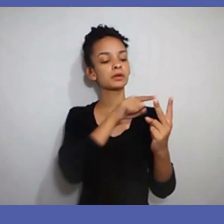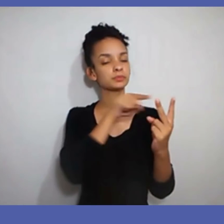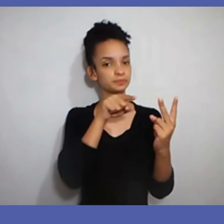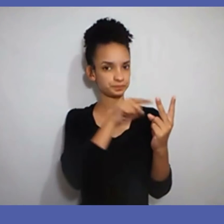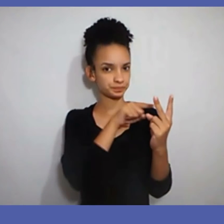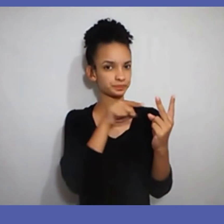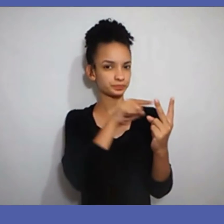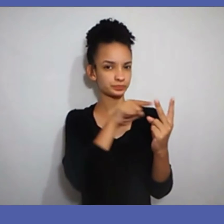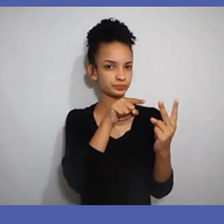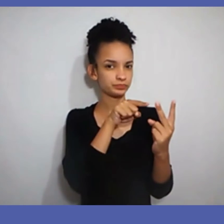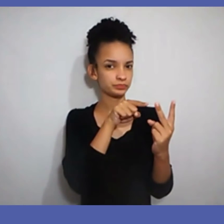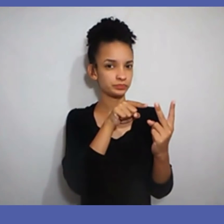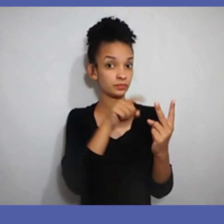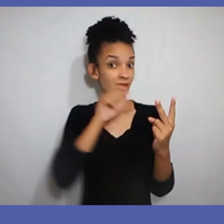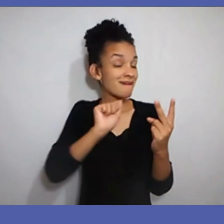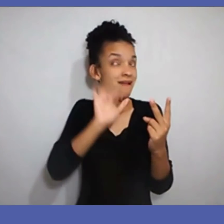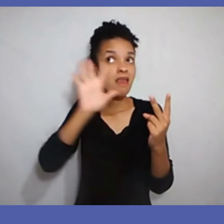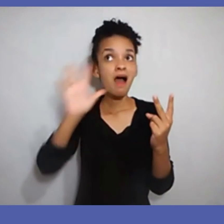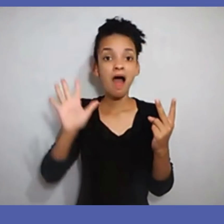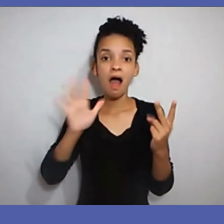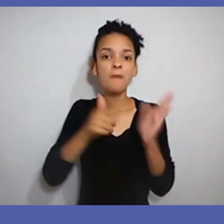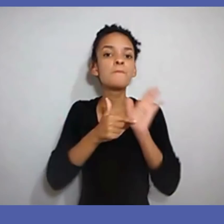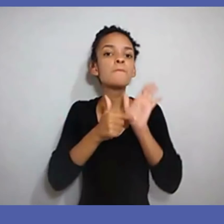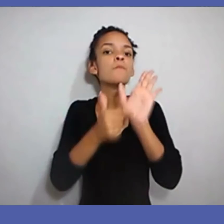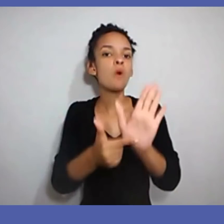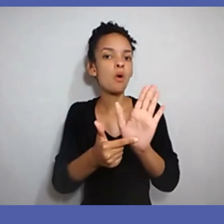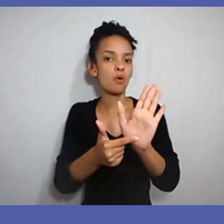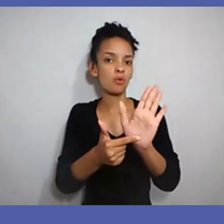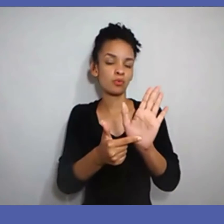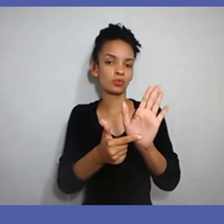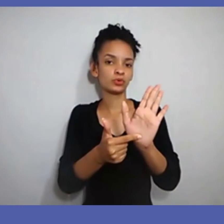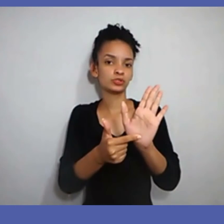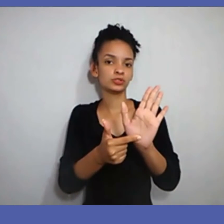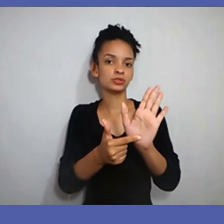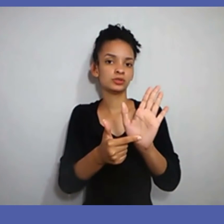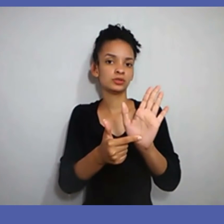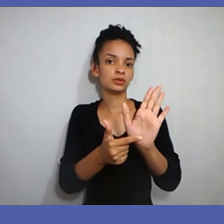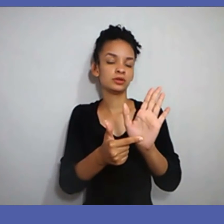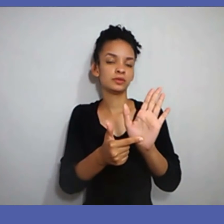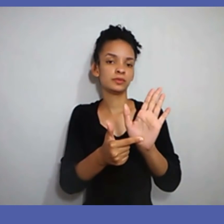claramente indicam que serão os